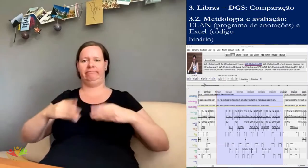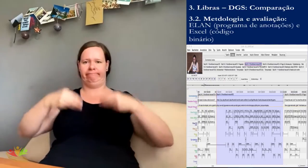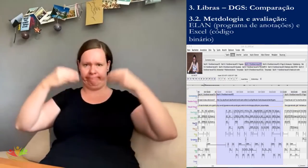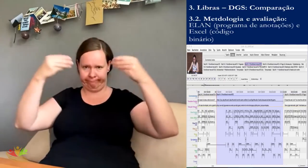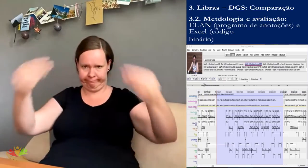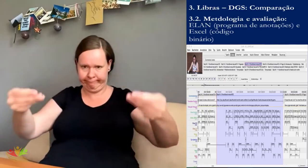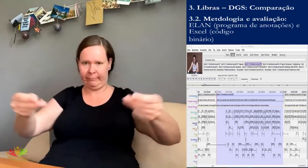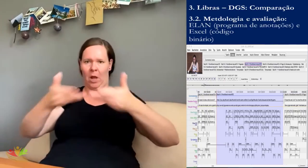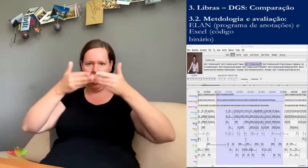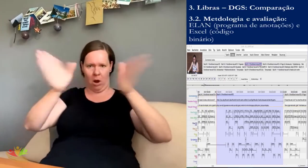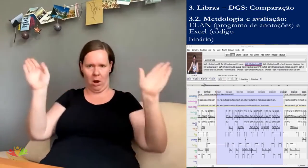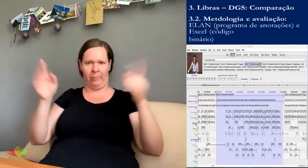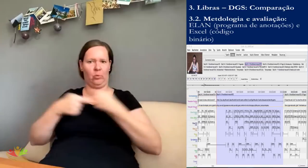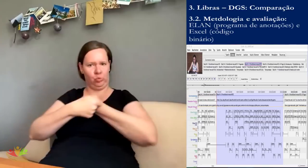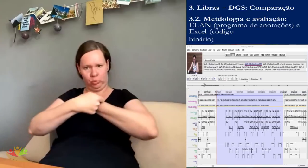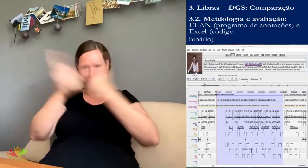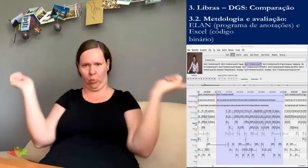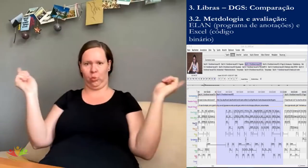e não...